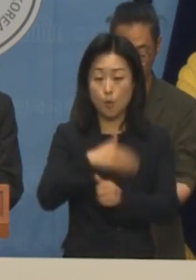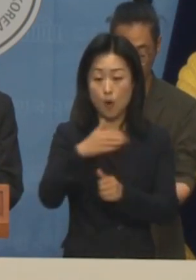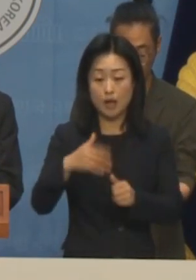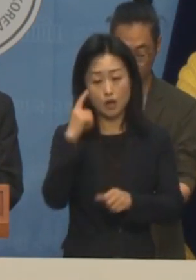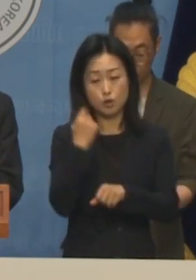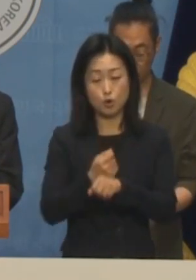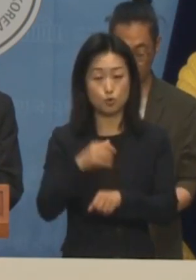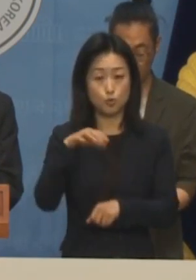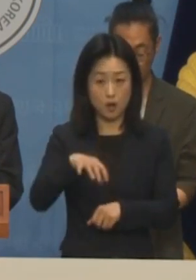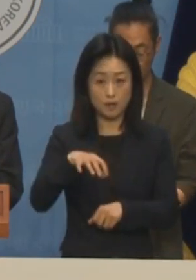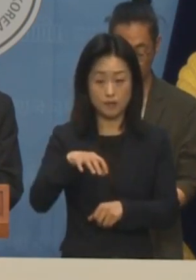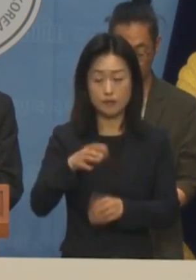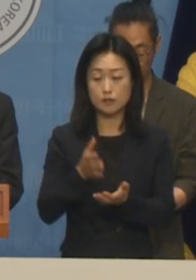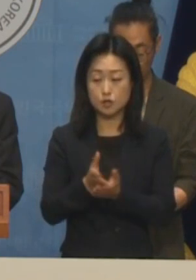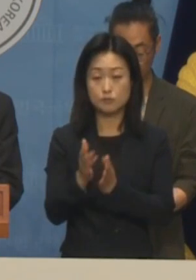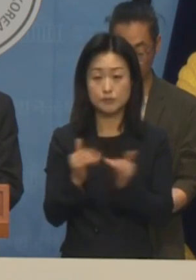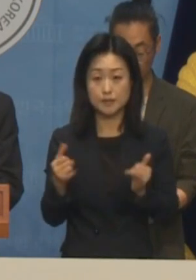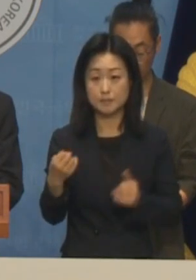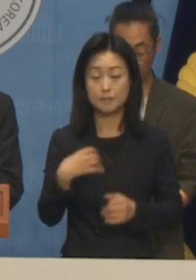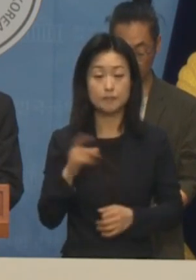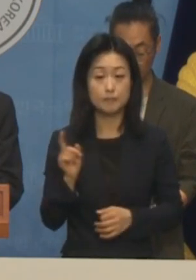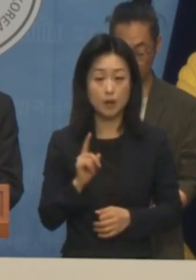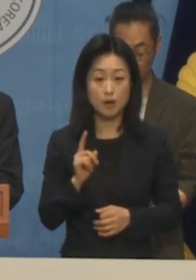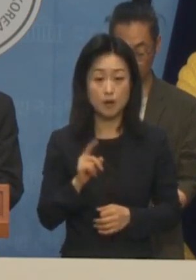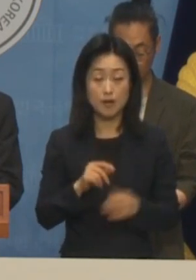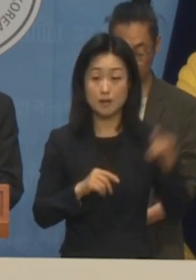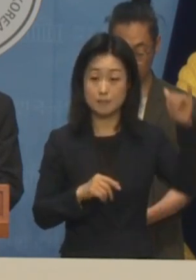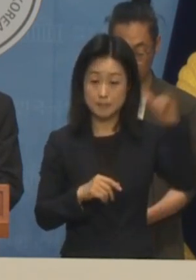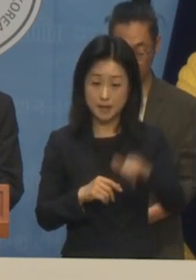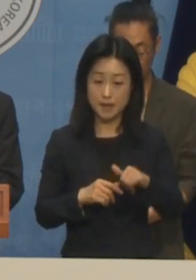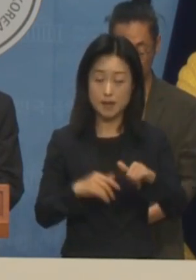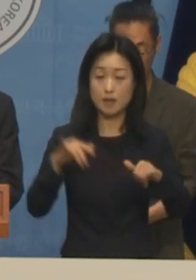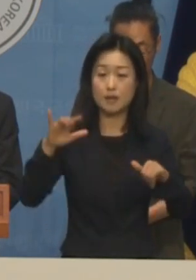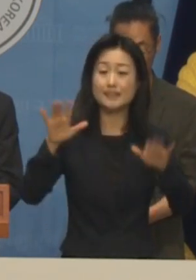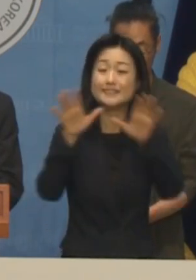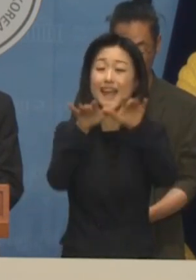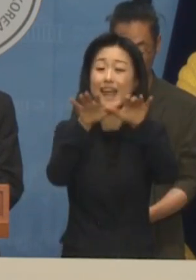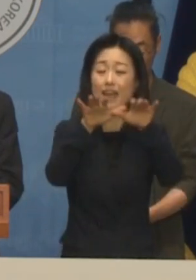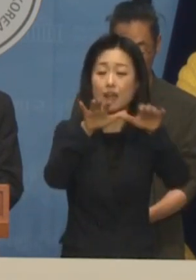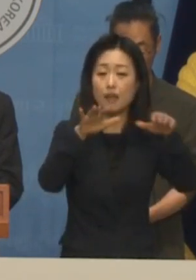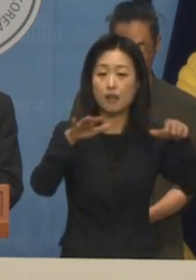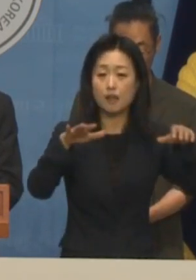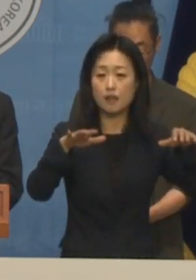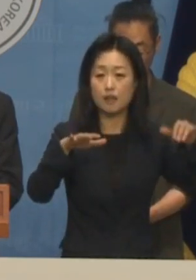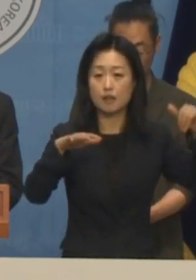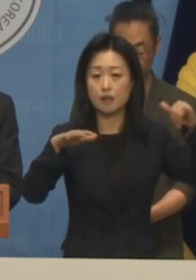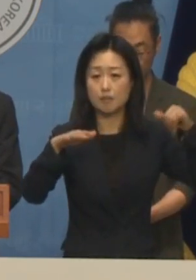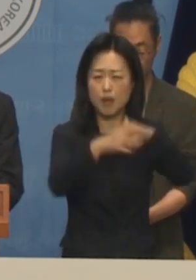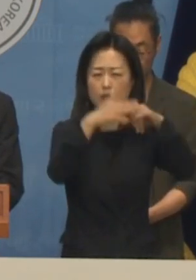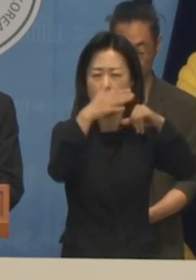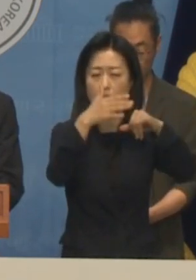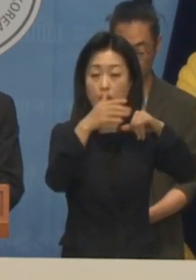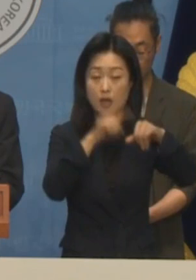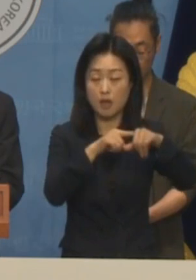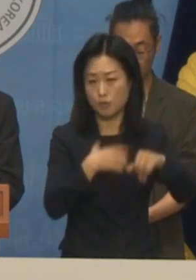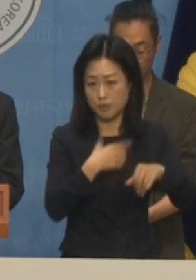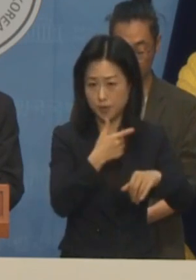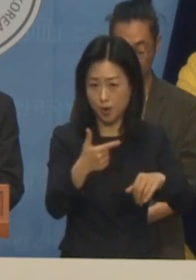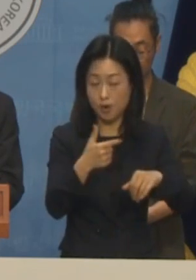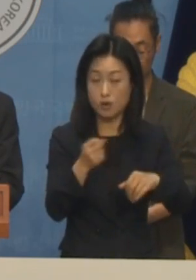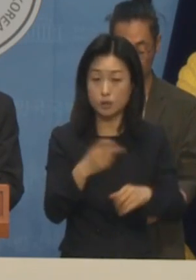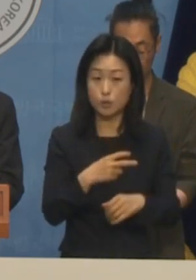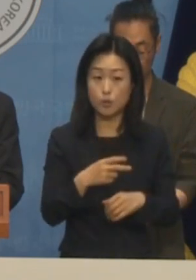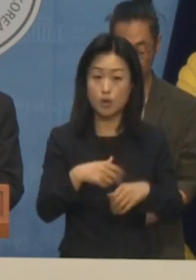한국환경연구원을 비롯한 환경 전문 기관들은 항공기 조류 충돌 위험 예방과 조류 서식지 보호 간의 상충,